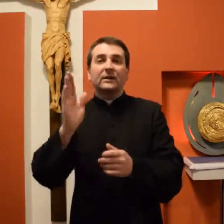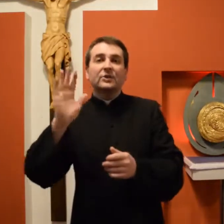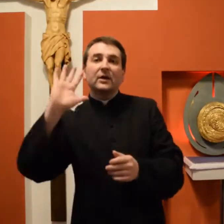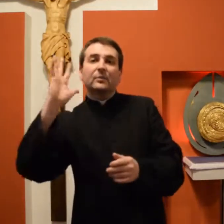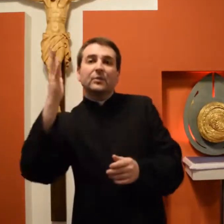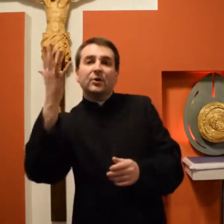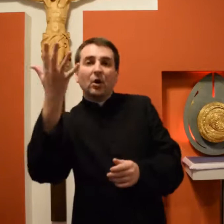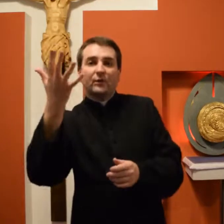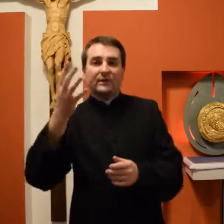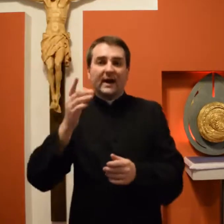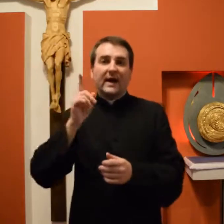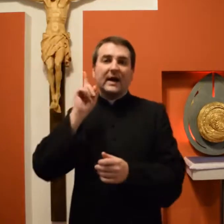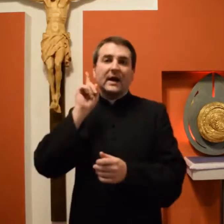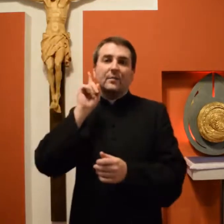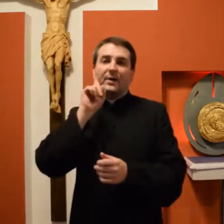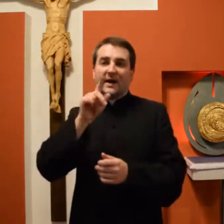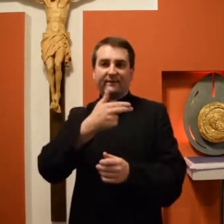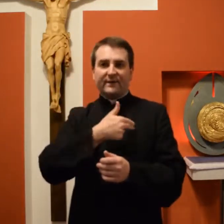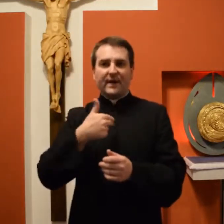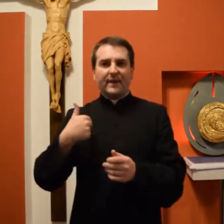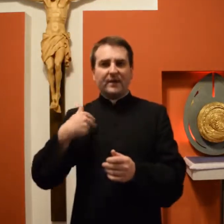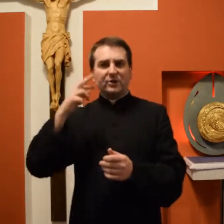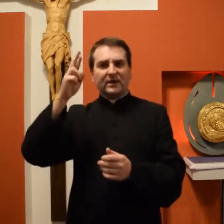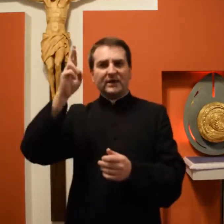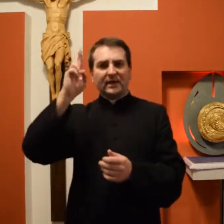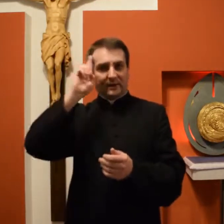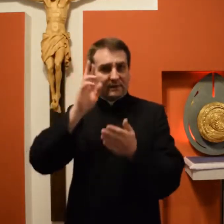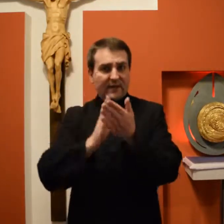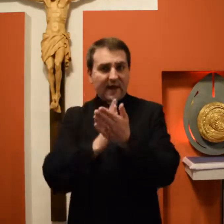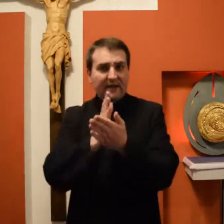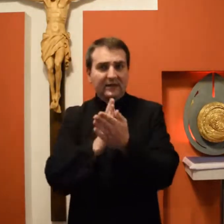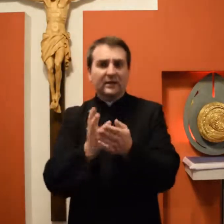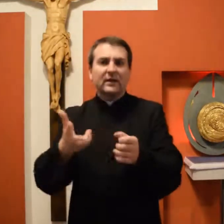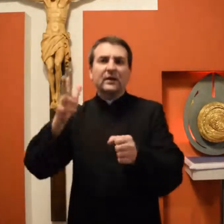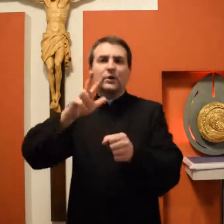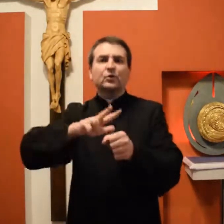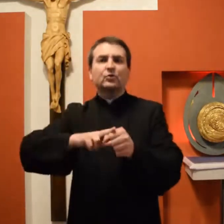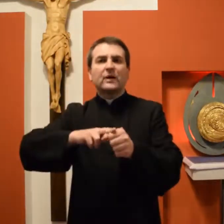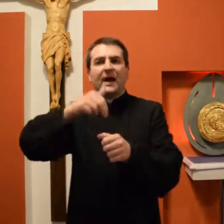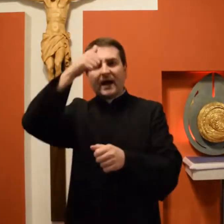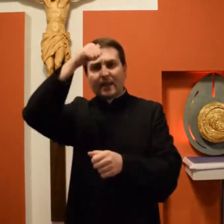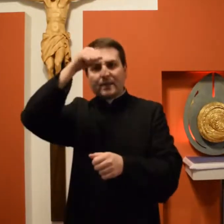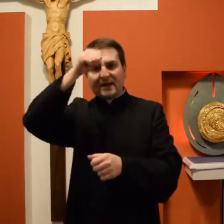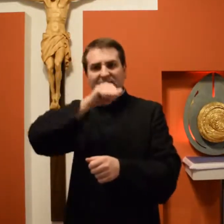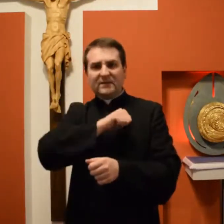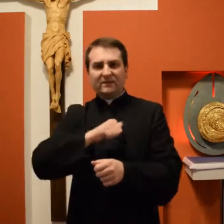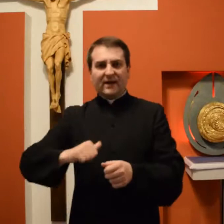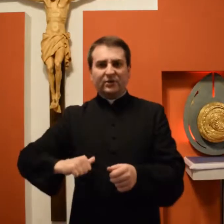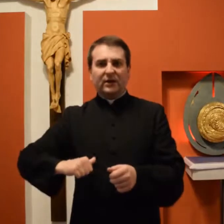będzie piąta prawda naszej wiary, która nazywa się